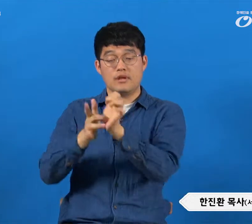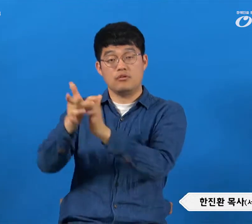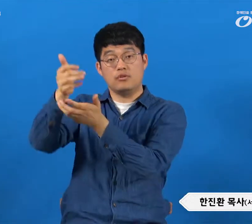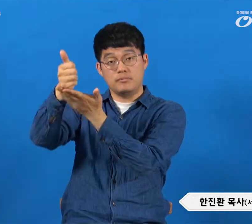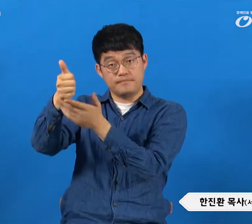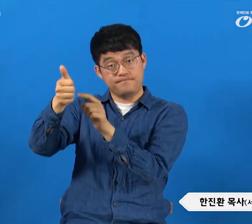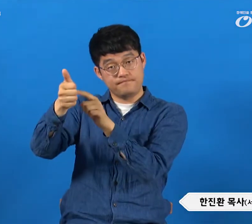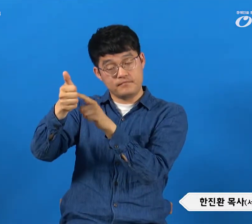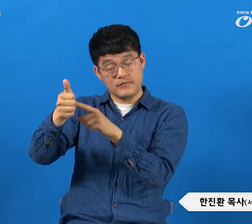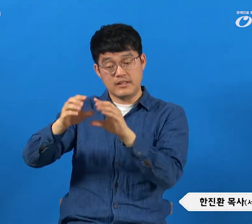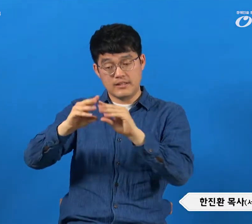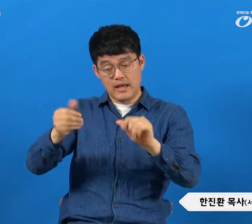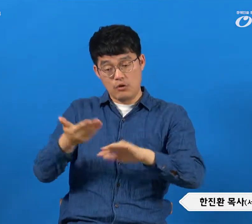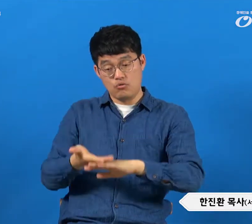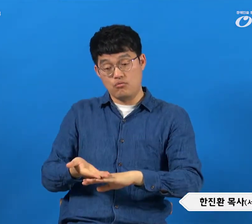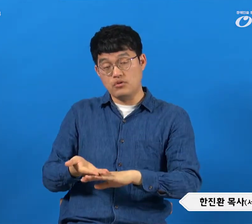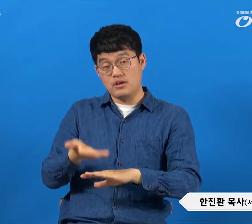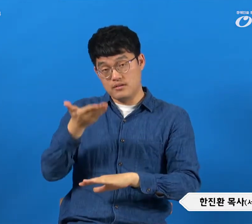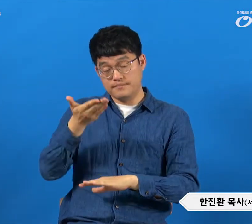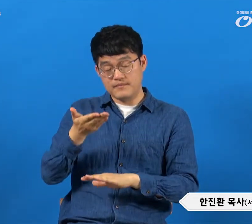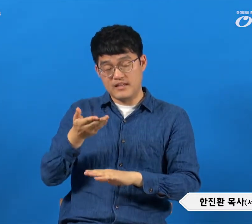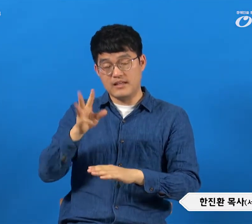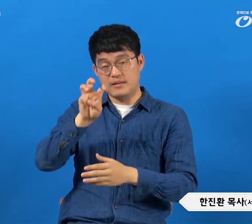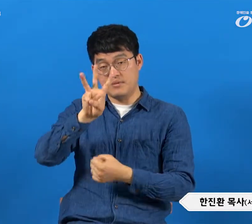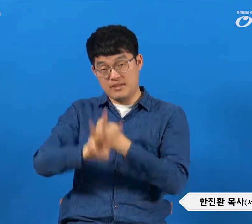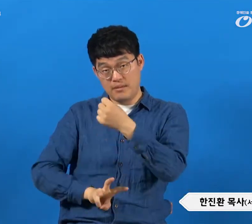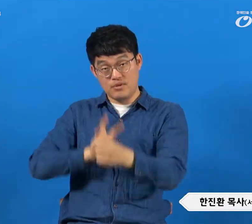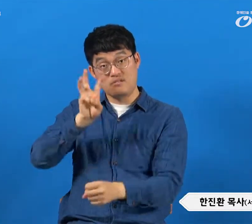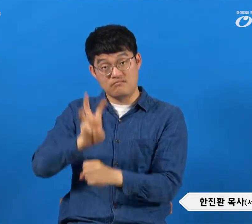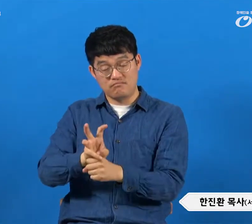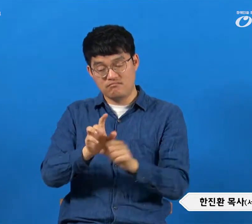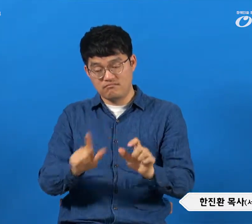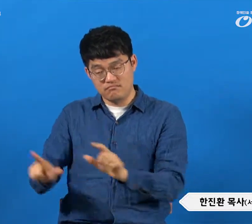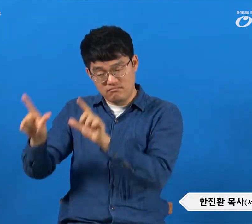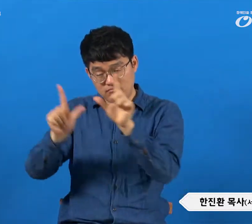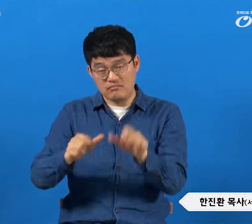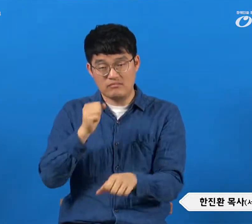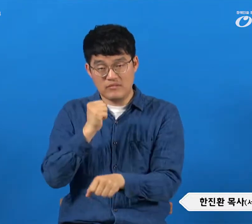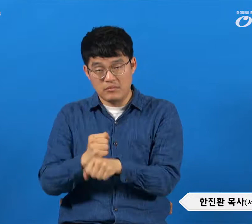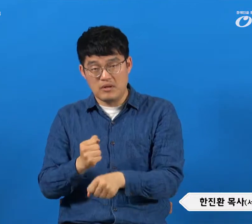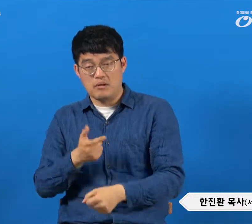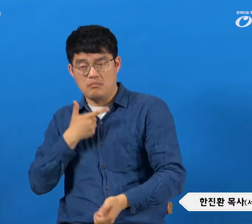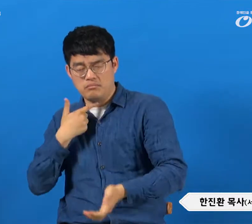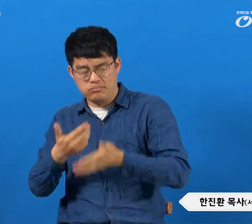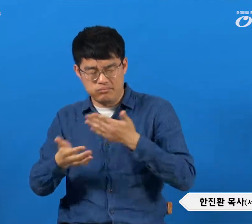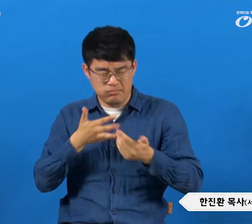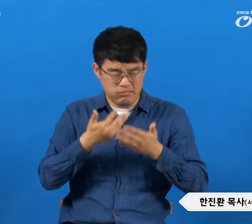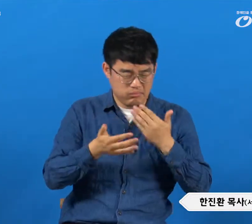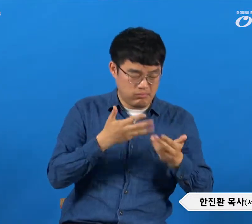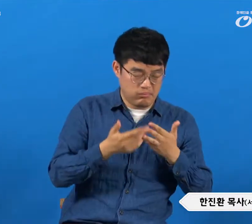우리 예수님은 땅 위에서 33년 사시면서 온갖 경험을 다 하셨습니다.